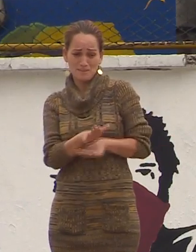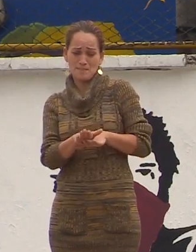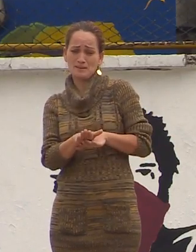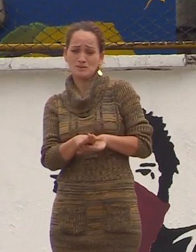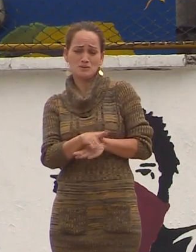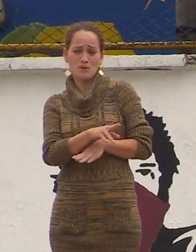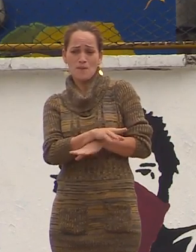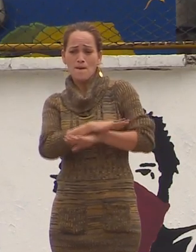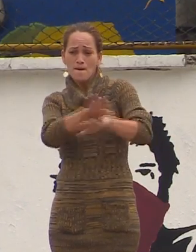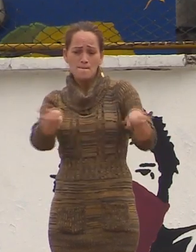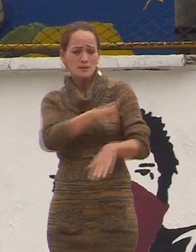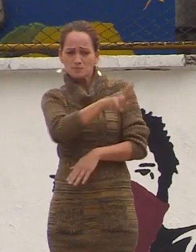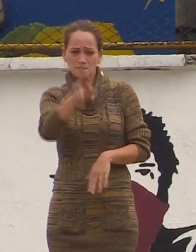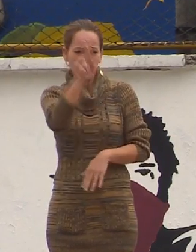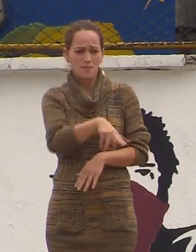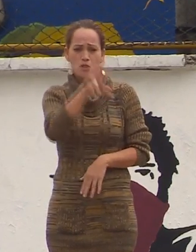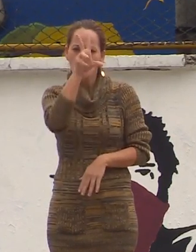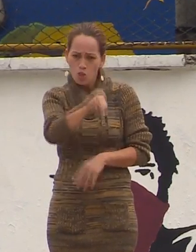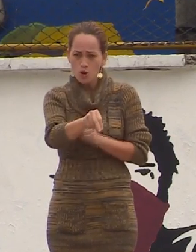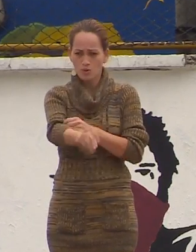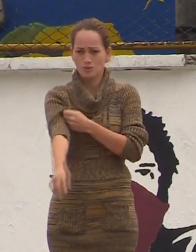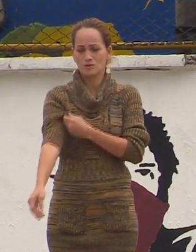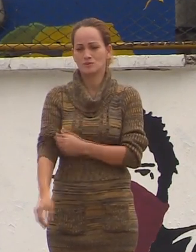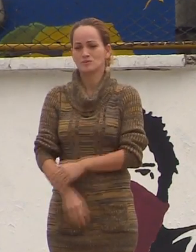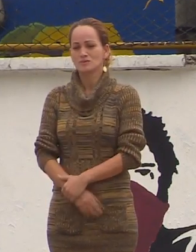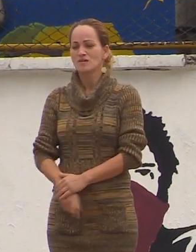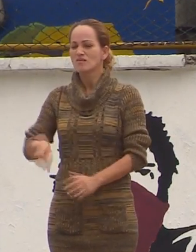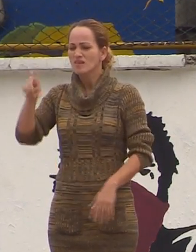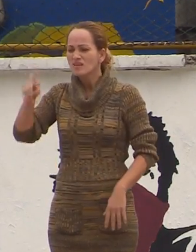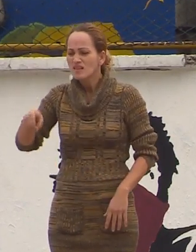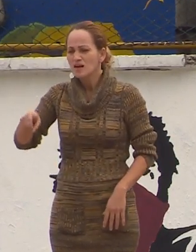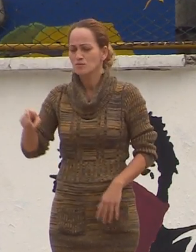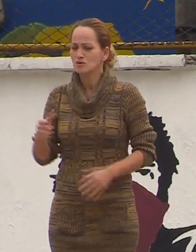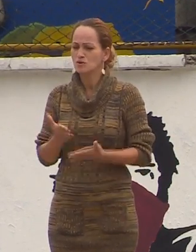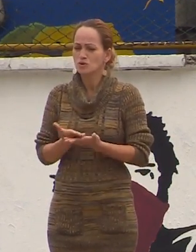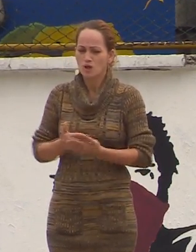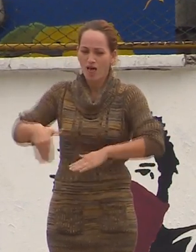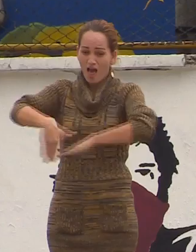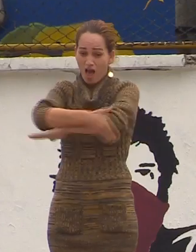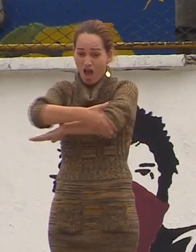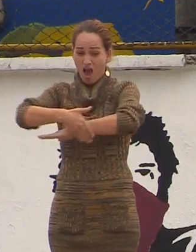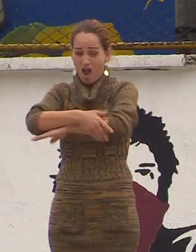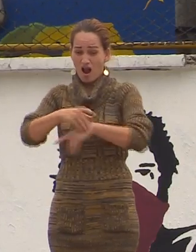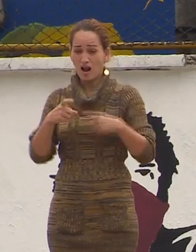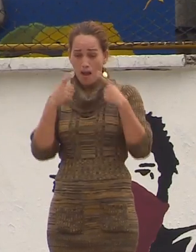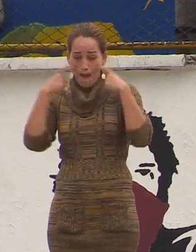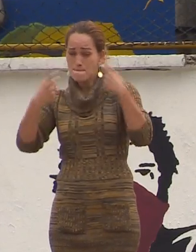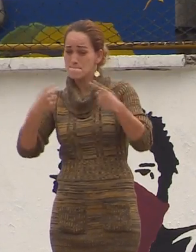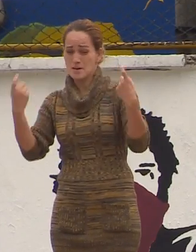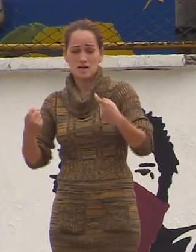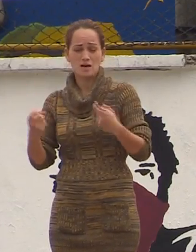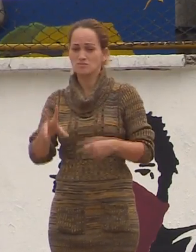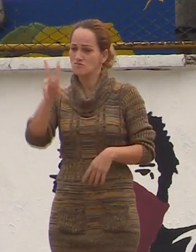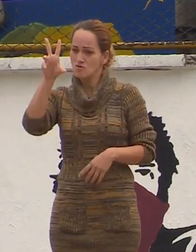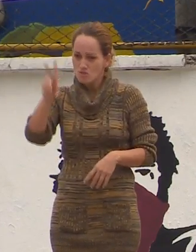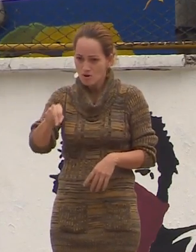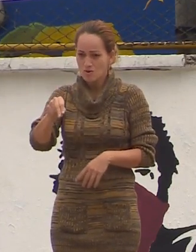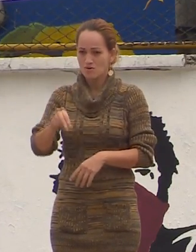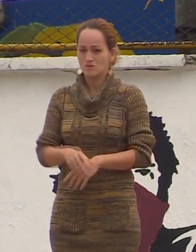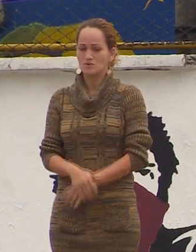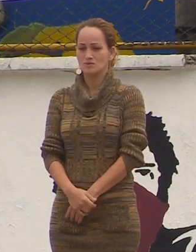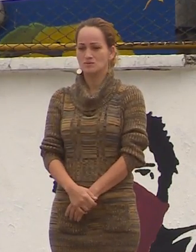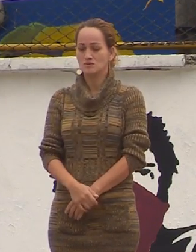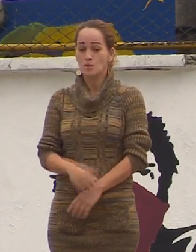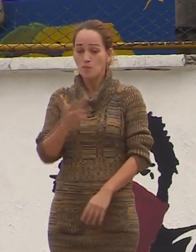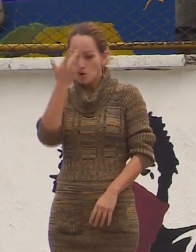Necesitamos resignificar la llamada, mal llamada, calle del pecado. Es el cuidado de